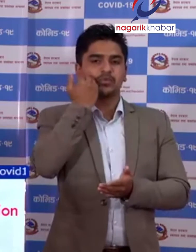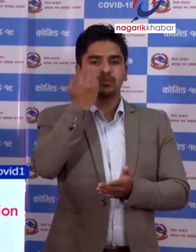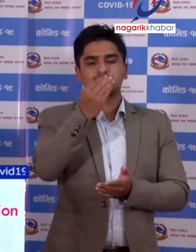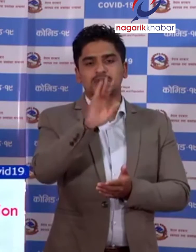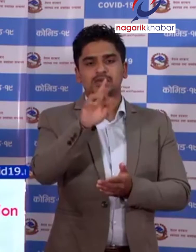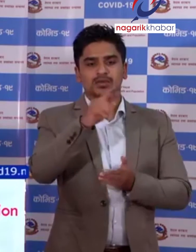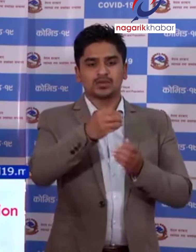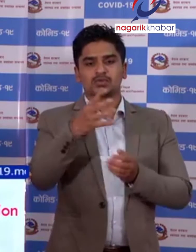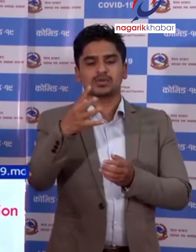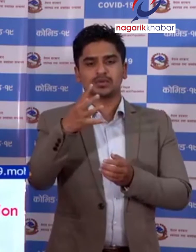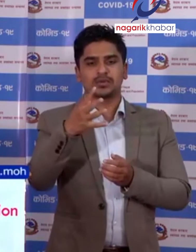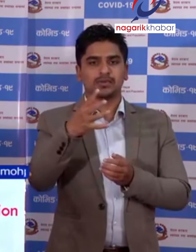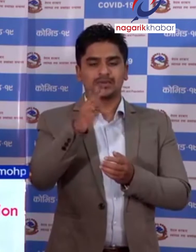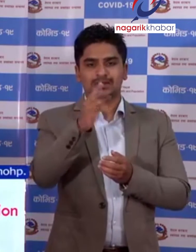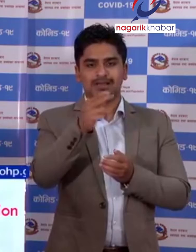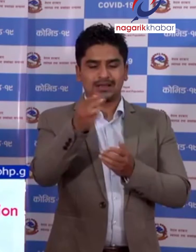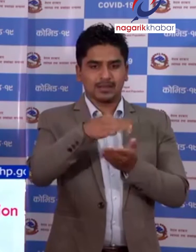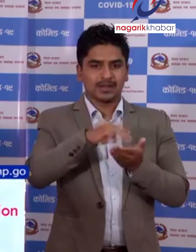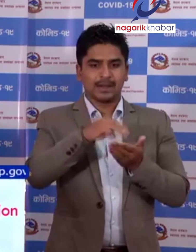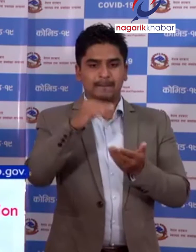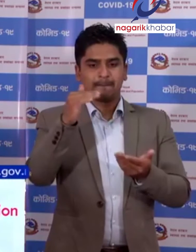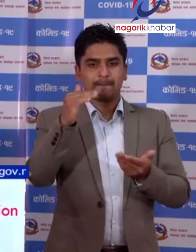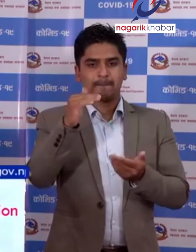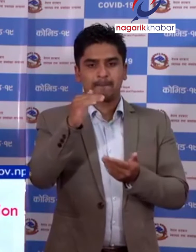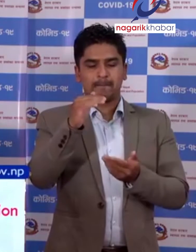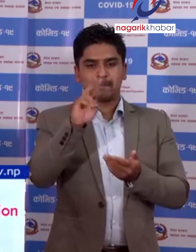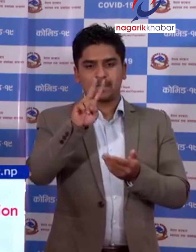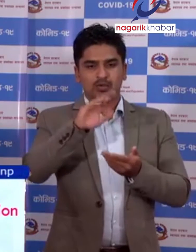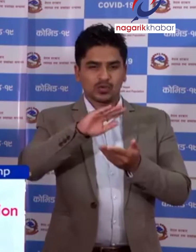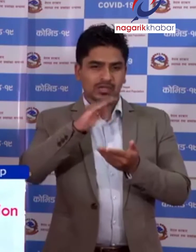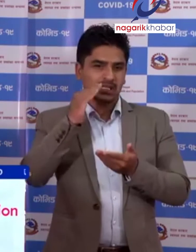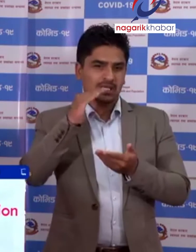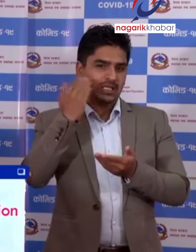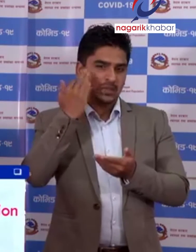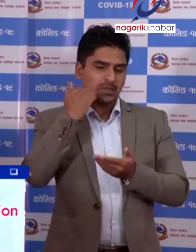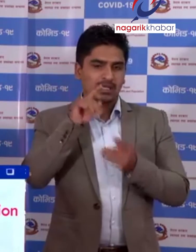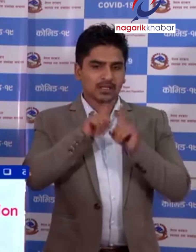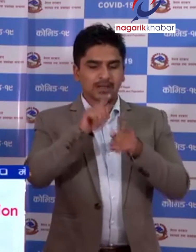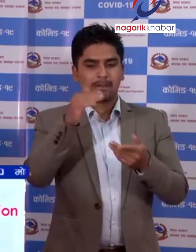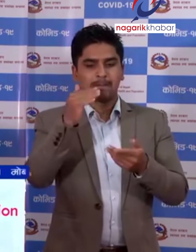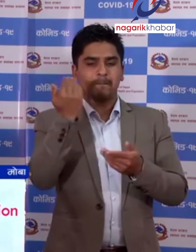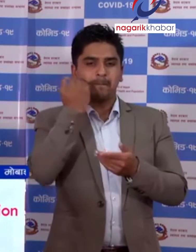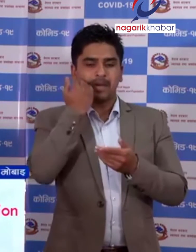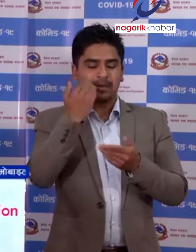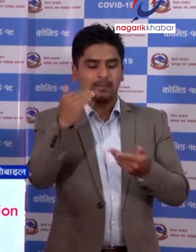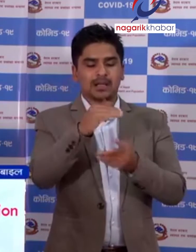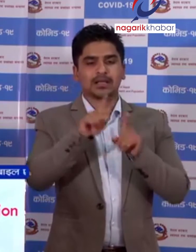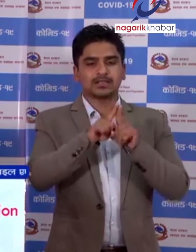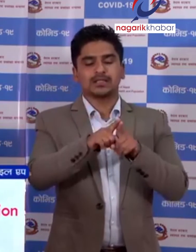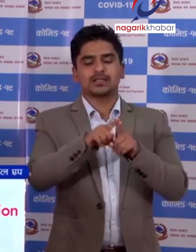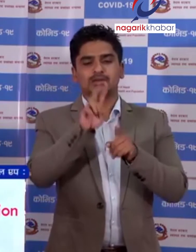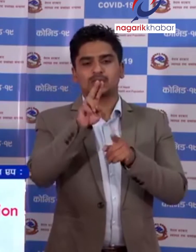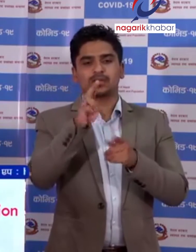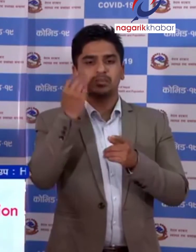र सुर्खेत को 4 जना मध्ये बालक सहित 2 महिला र बालक सहित 2 पुरुष हुनुहुन्छ।